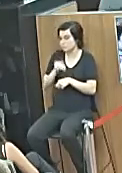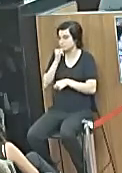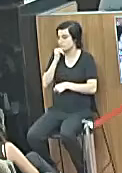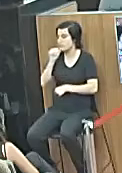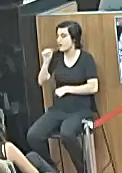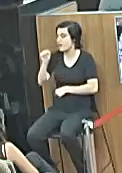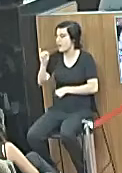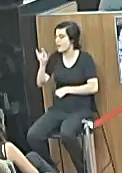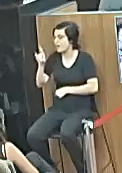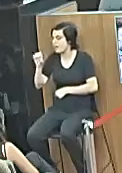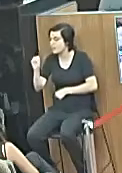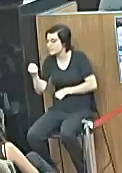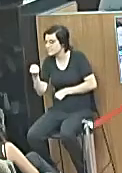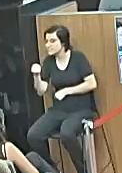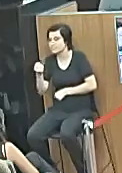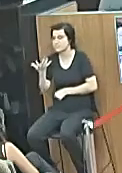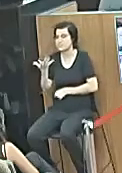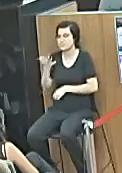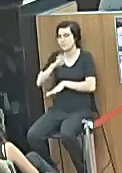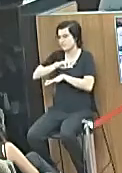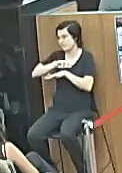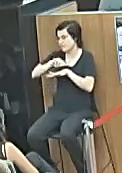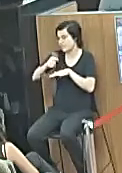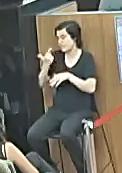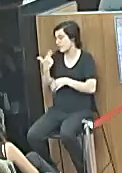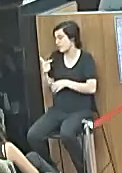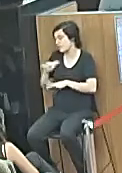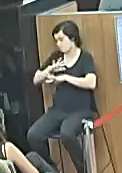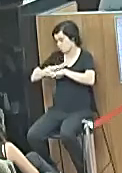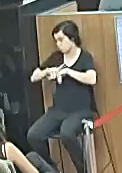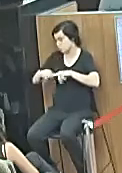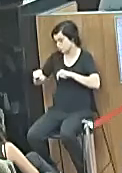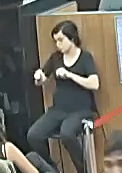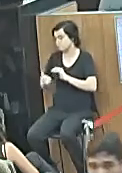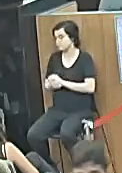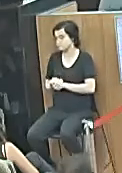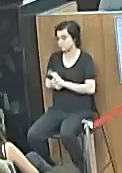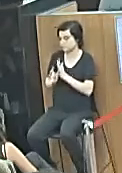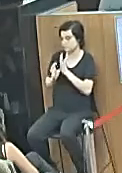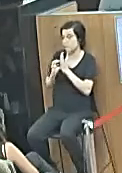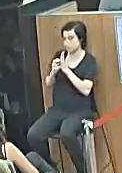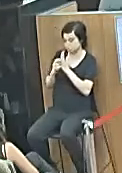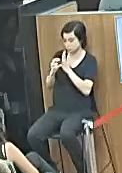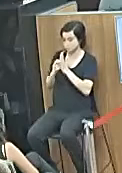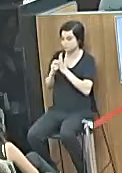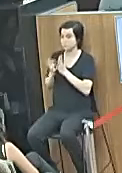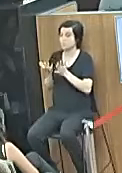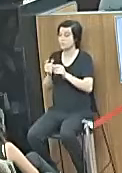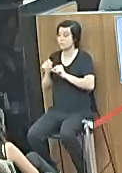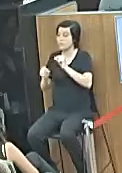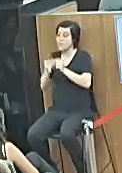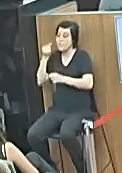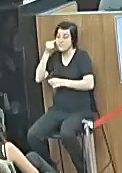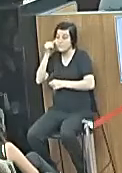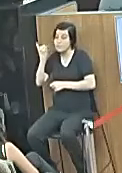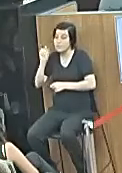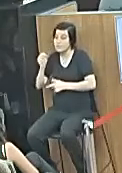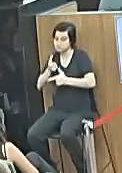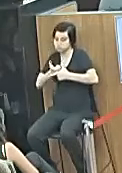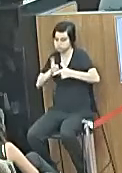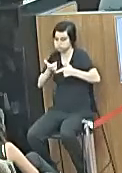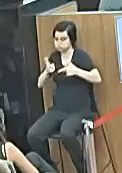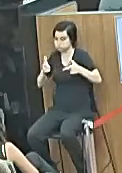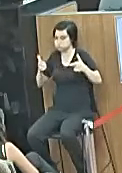hepatites virais visando controlar o avanço do número de casos ea melhoria da qualidade